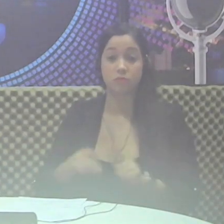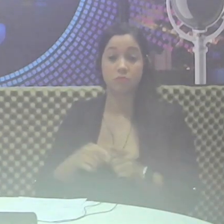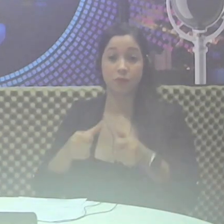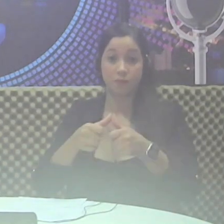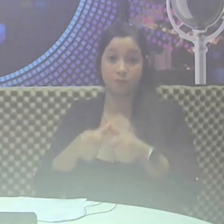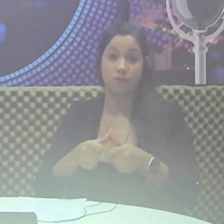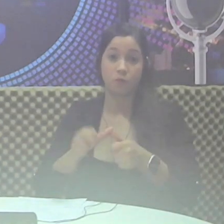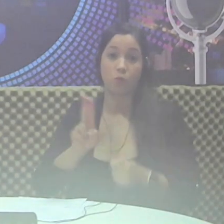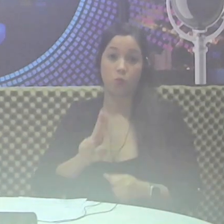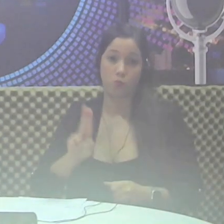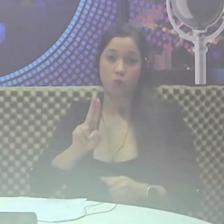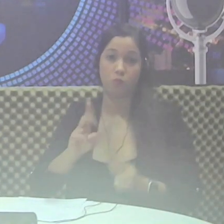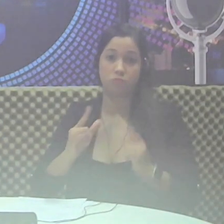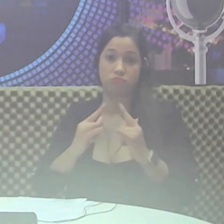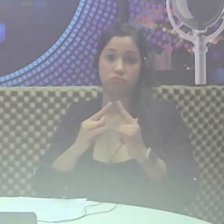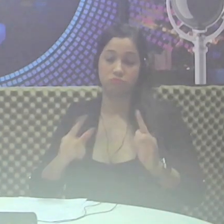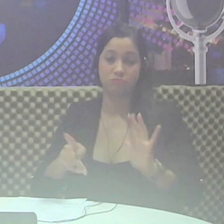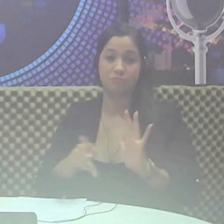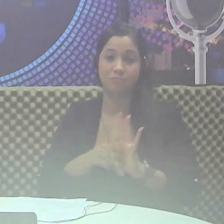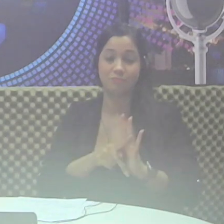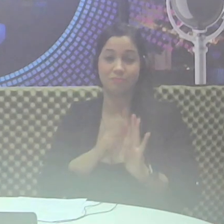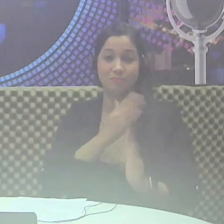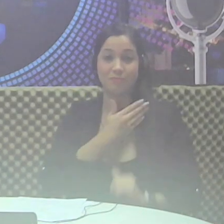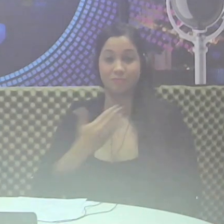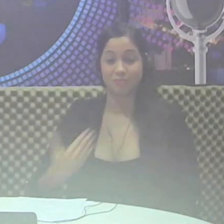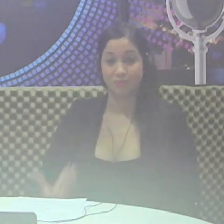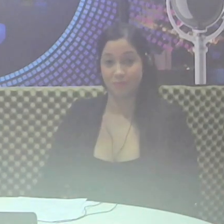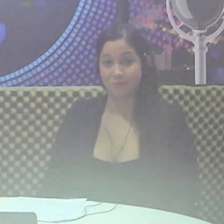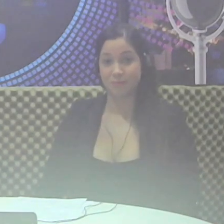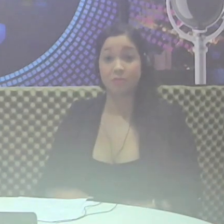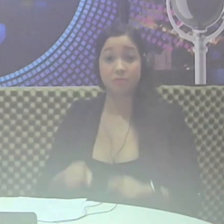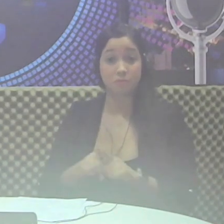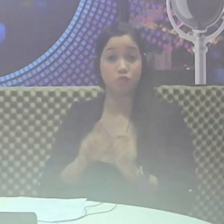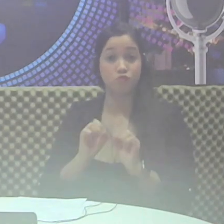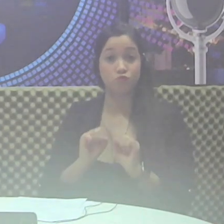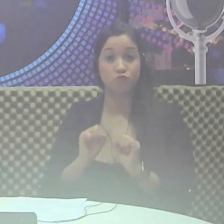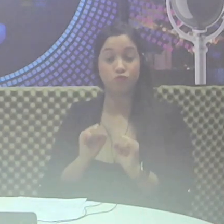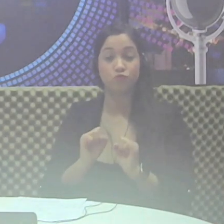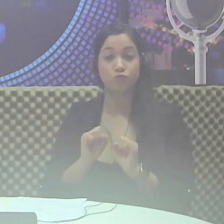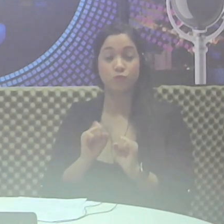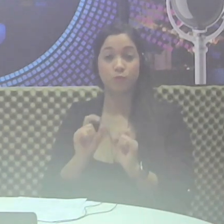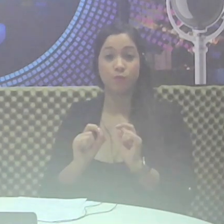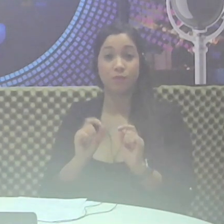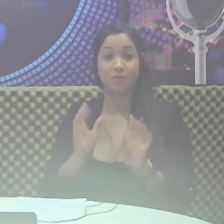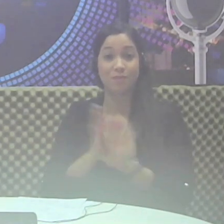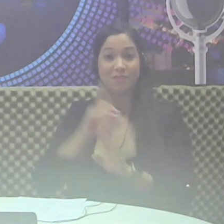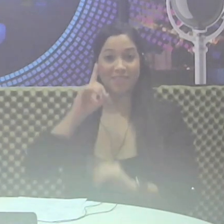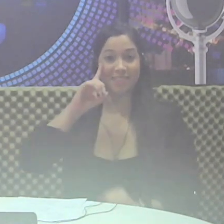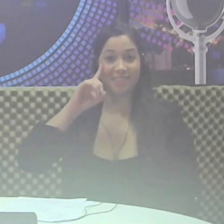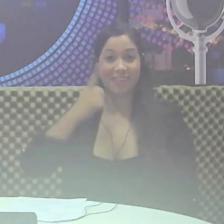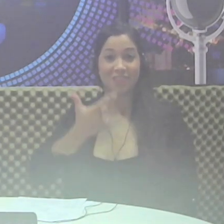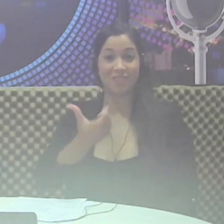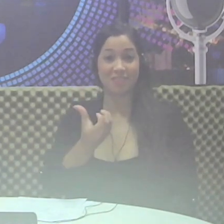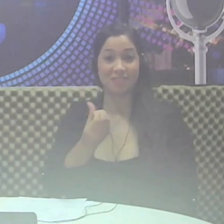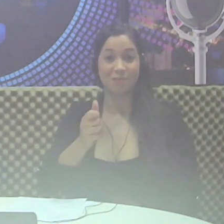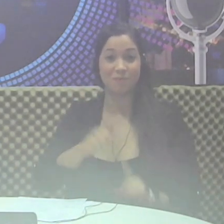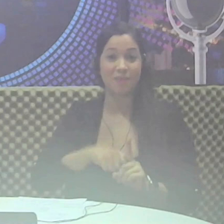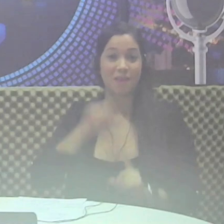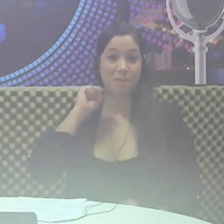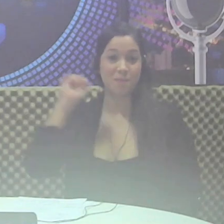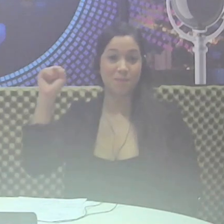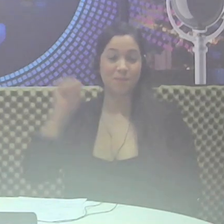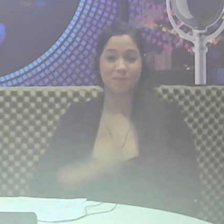com utilização privativa de bens públicos, e poderão ser feitas até o dia 26 de abril.